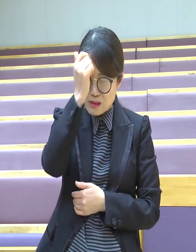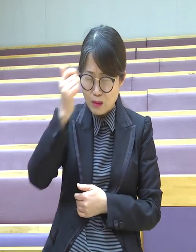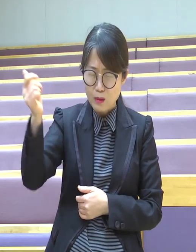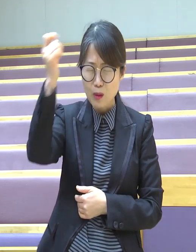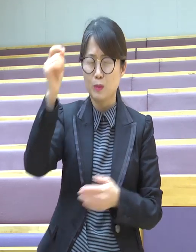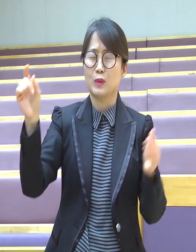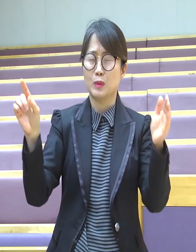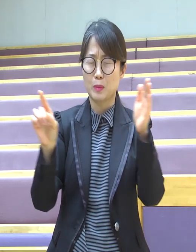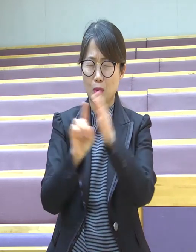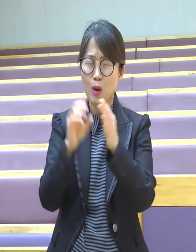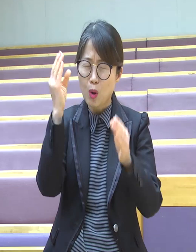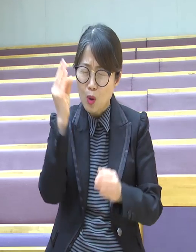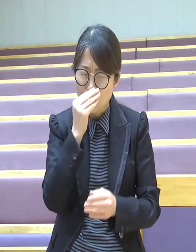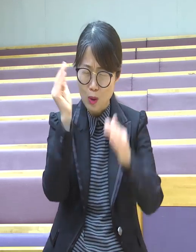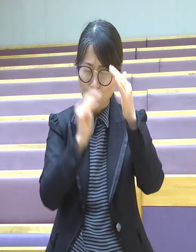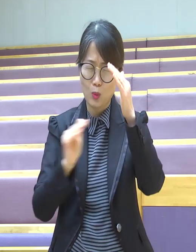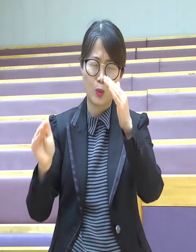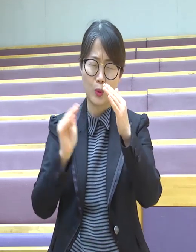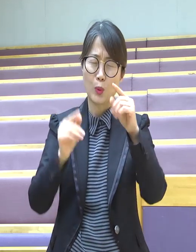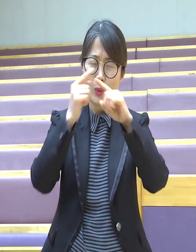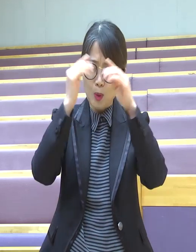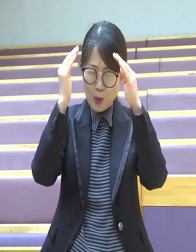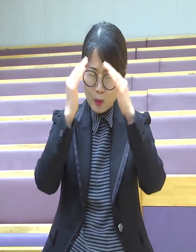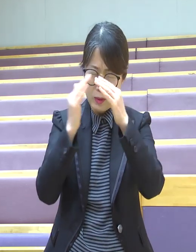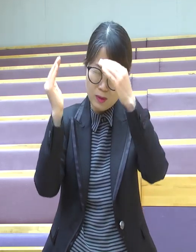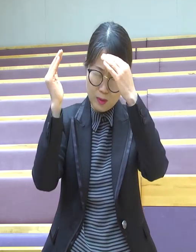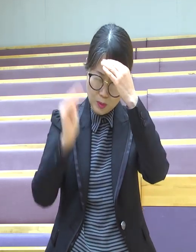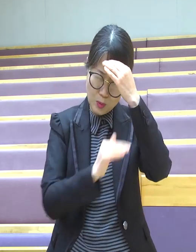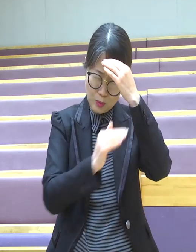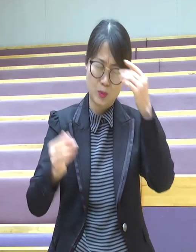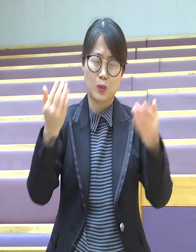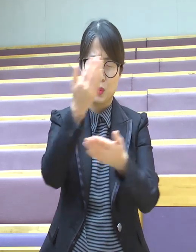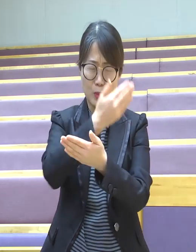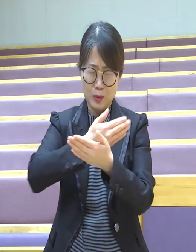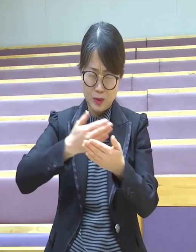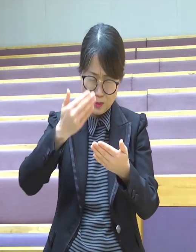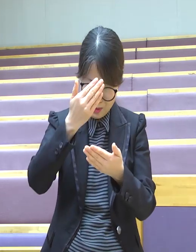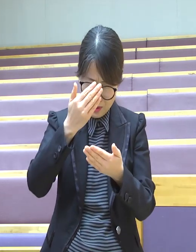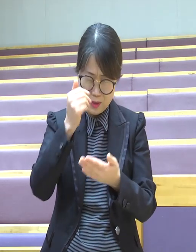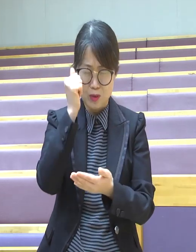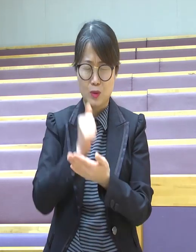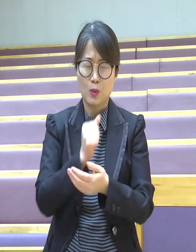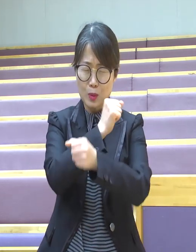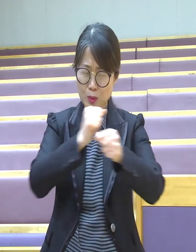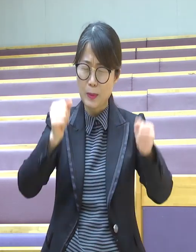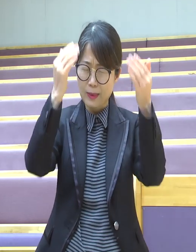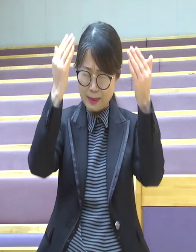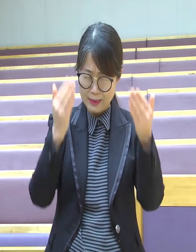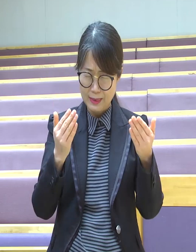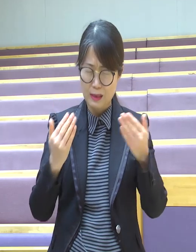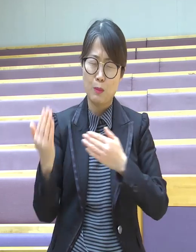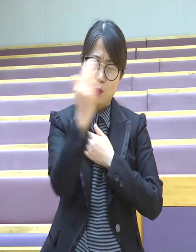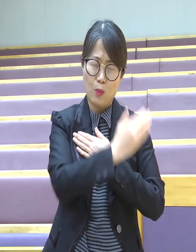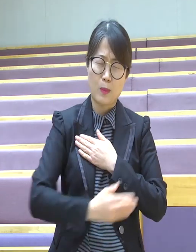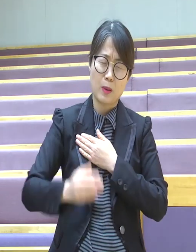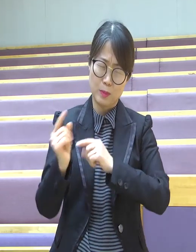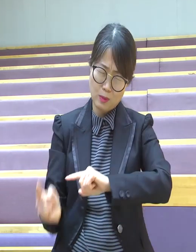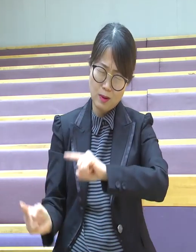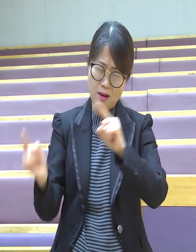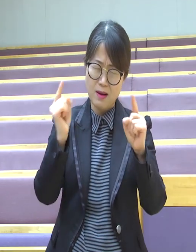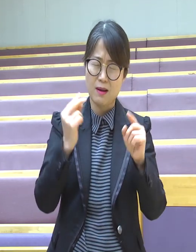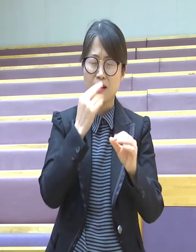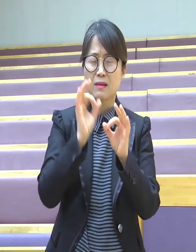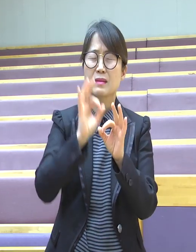심판하러 오십니다. 나는 성령을 믿으며 거룩한 공교회와 성도의 교제와 죄를 용서받는